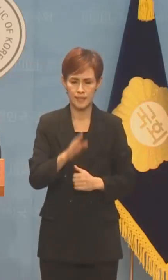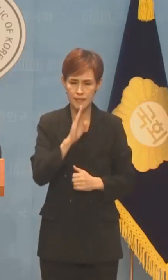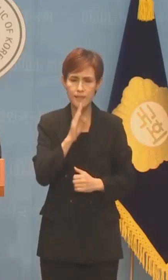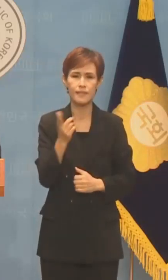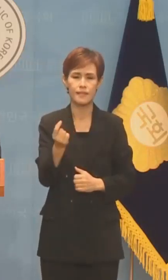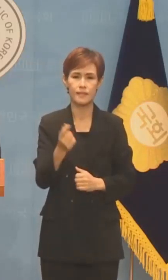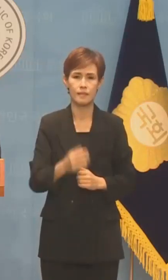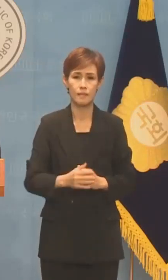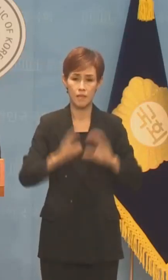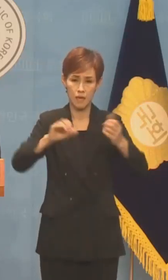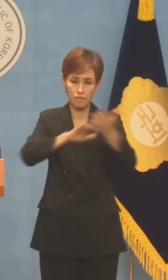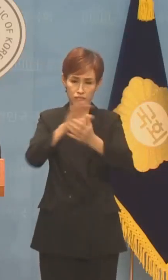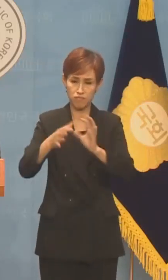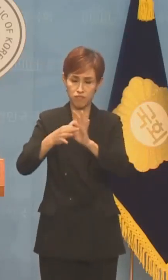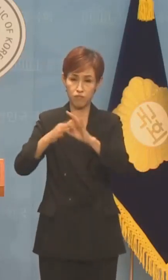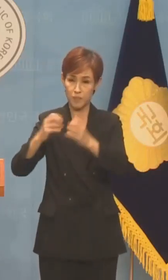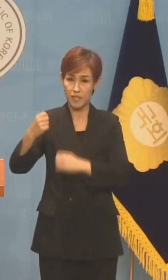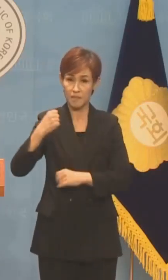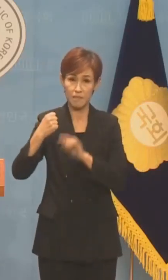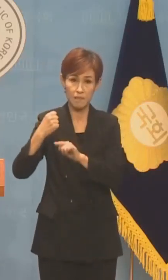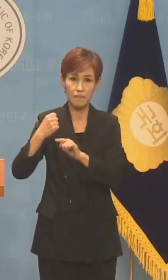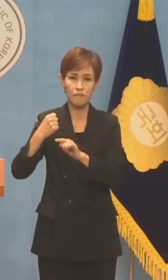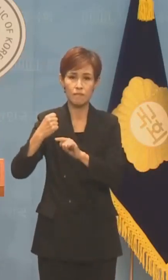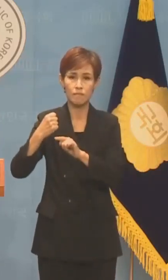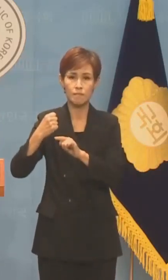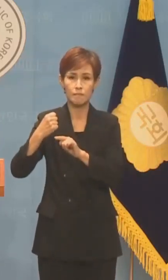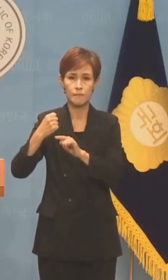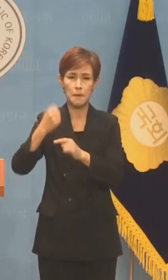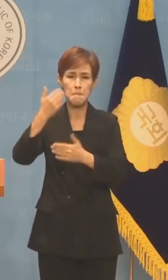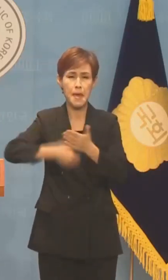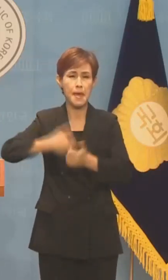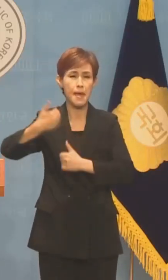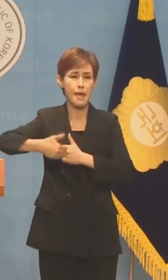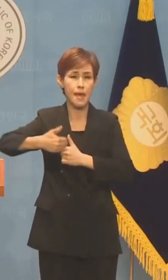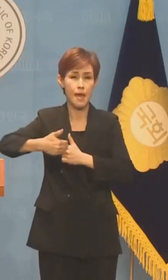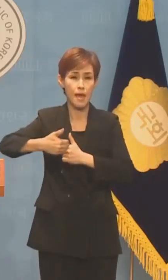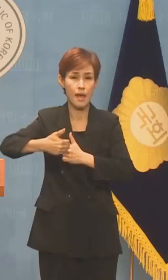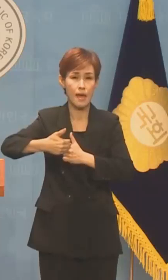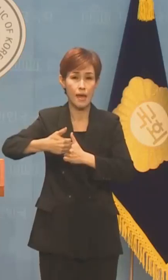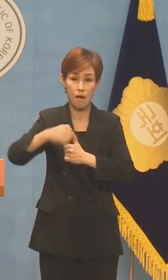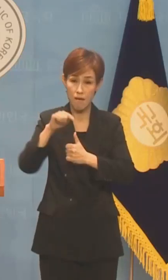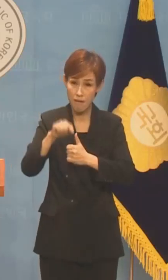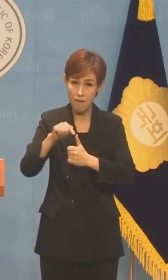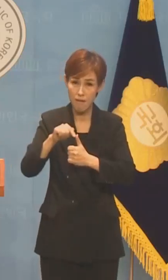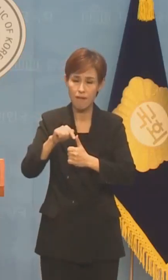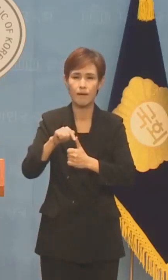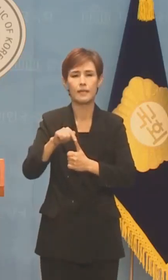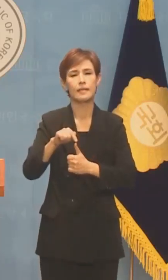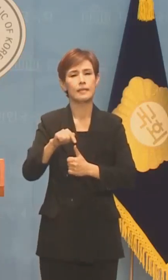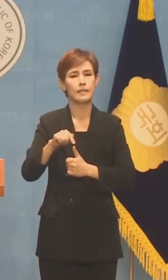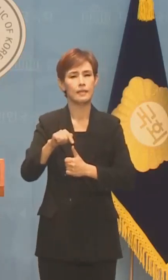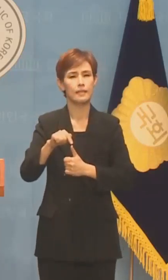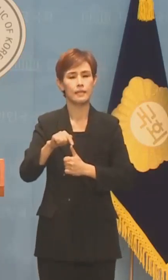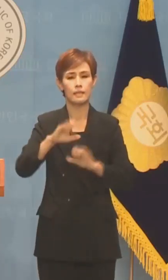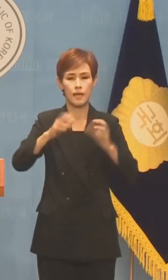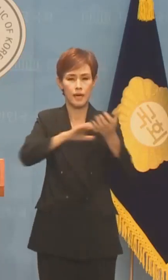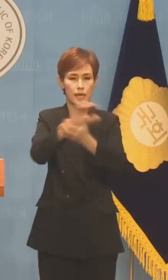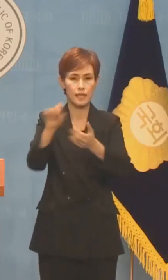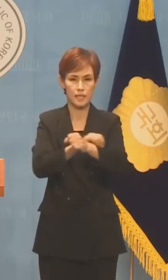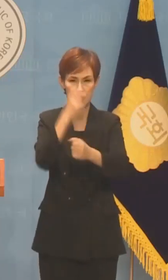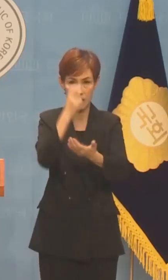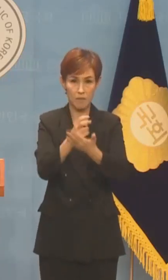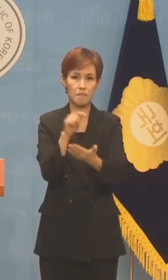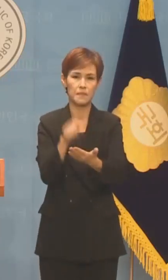진실입니다. 내란 정당 국민의힘이 결사적으로 빼달라고 바짓가랑이를 잡고 있는 것이 바로 내란